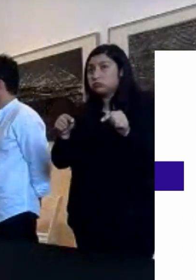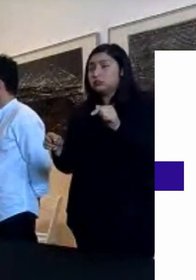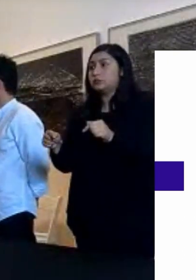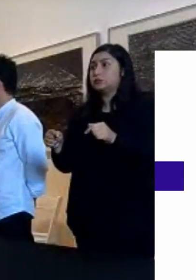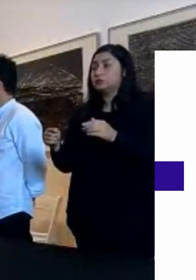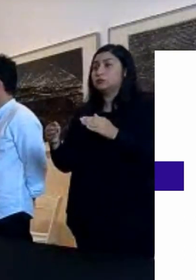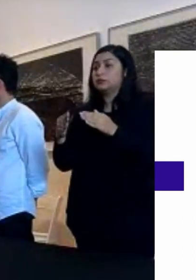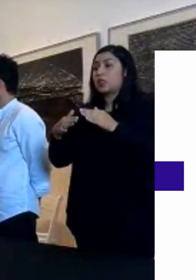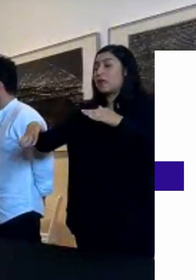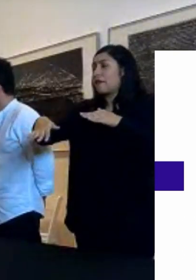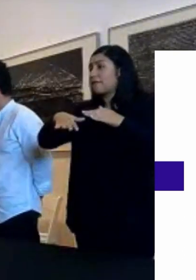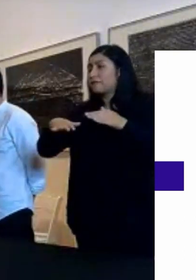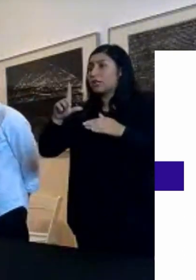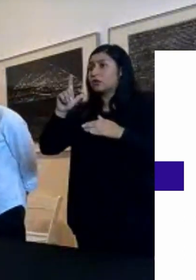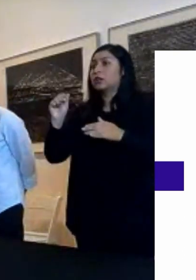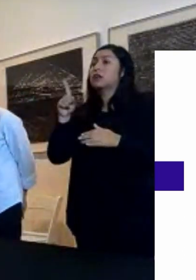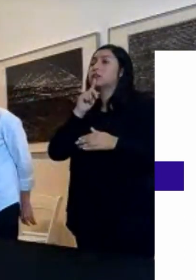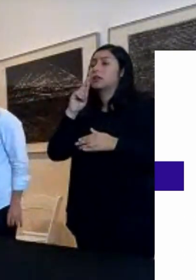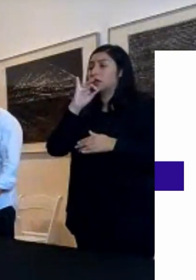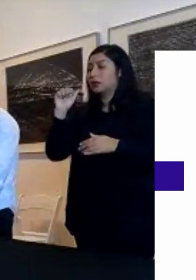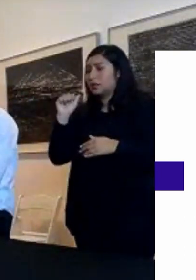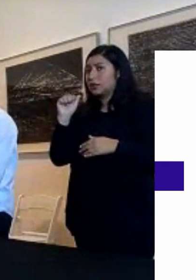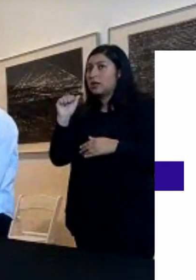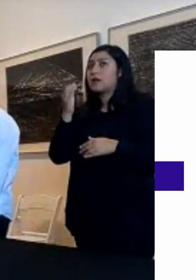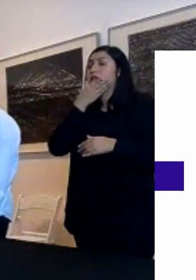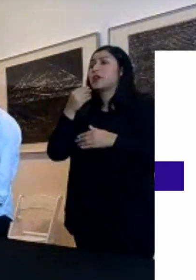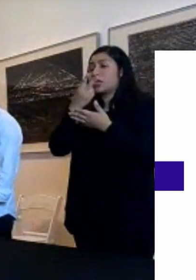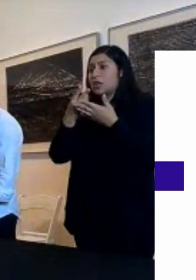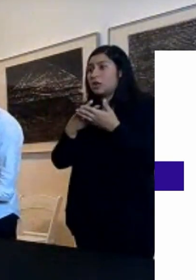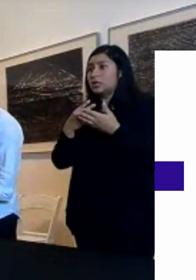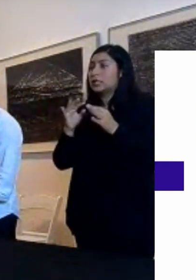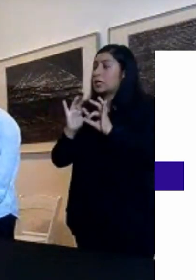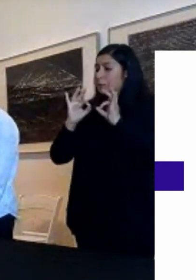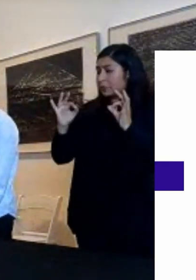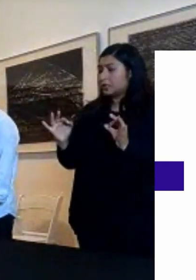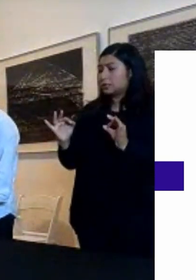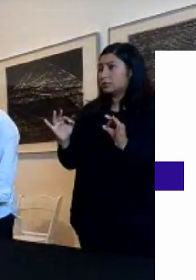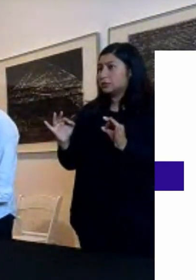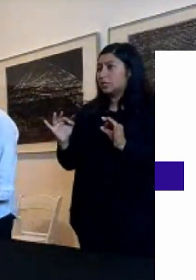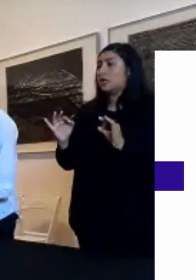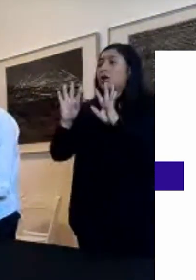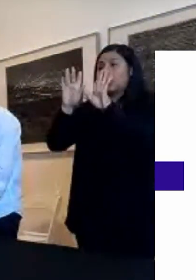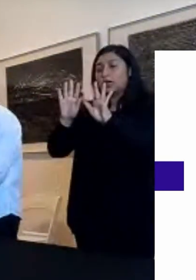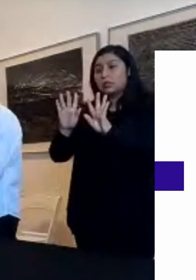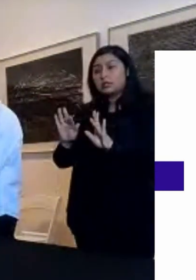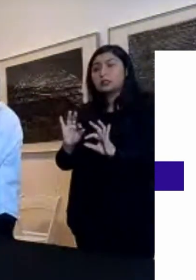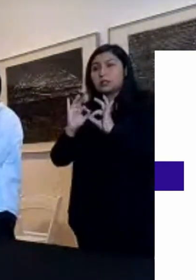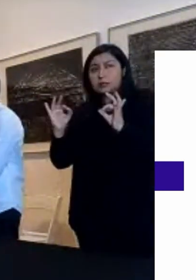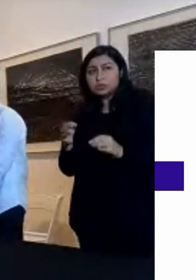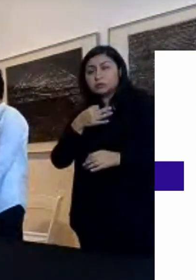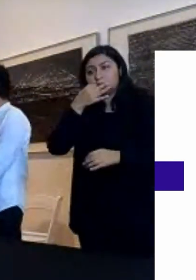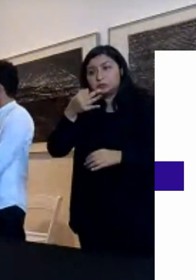Artes también es un territorio súper particular y creo que también ahí es importante relevar las particularidades de cada uno de los territorios como los que acá también se han